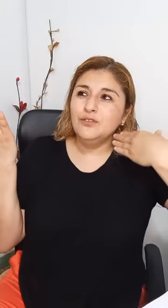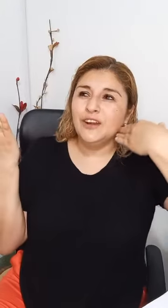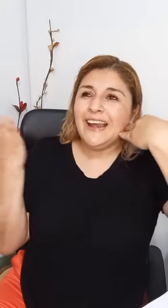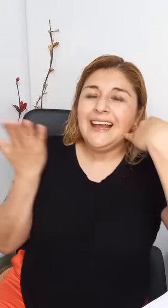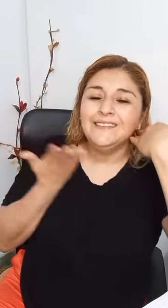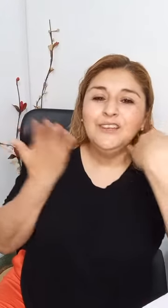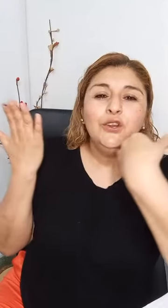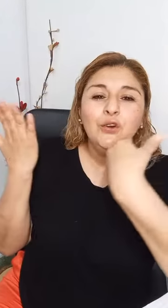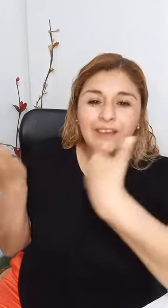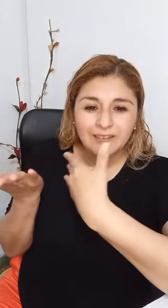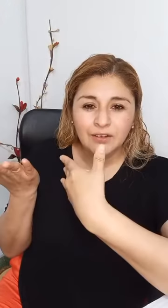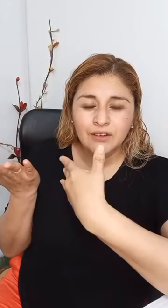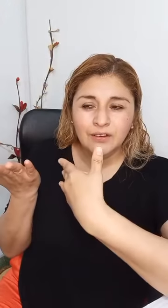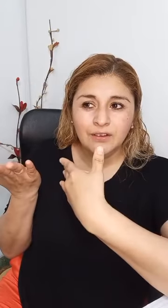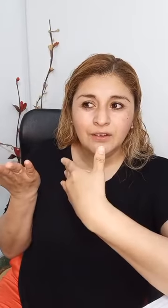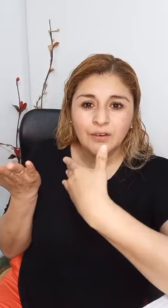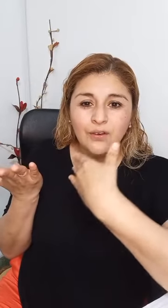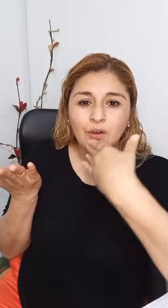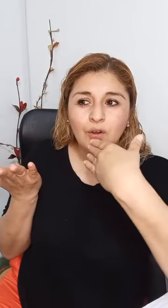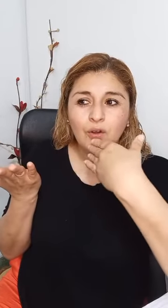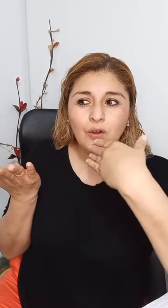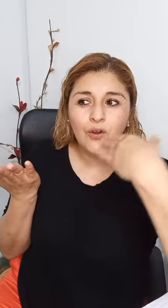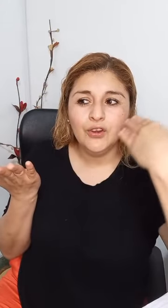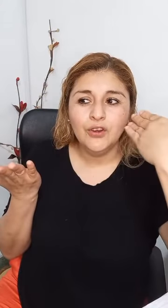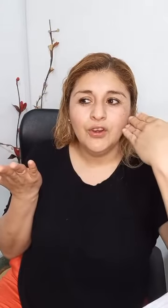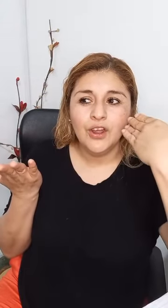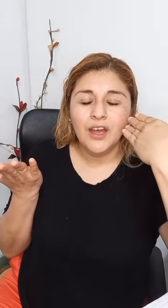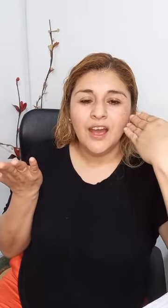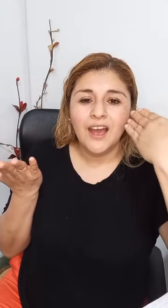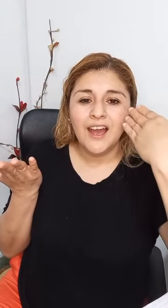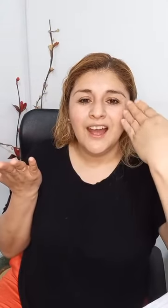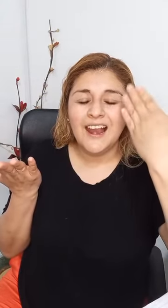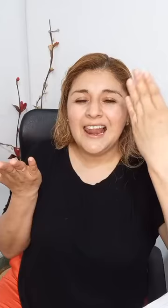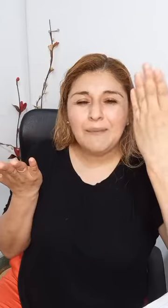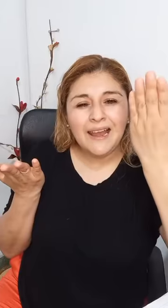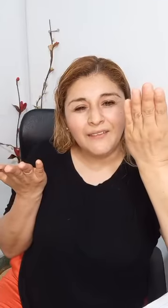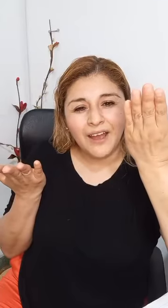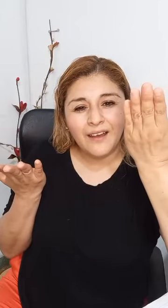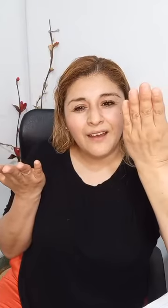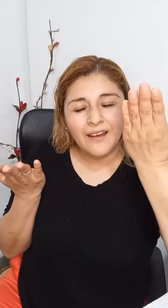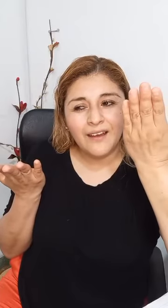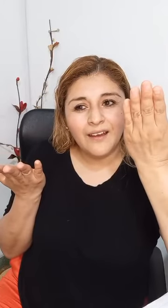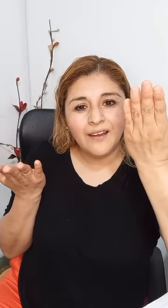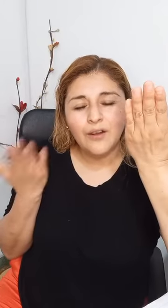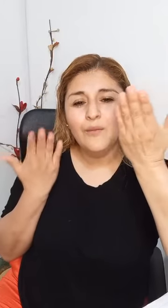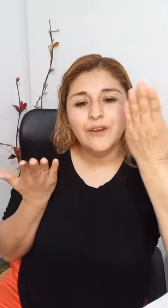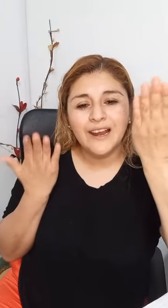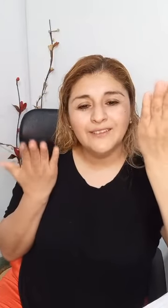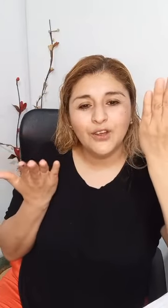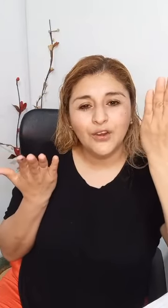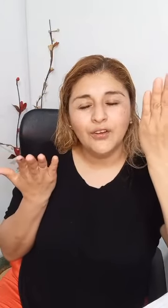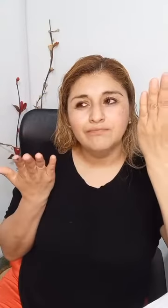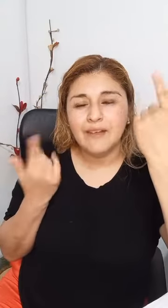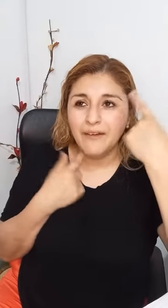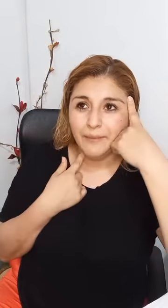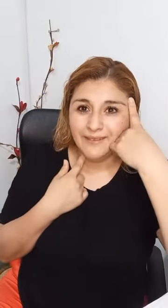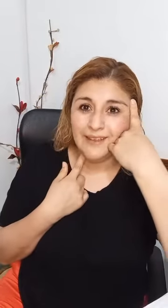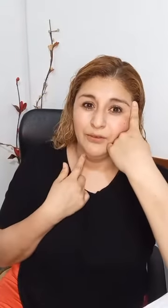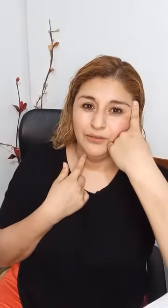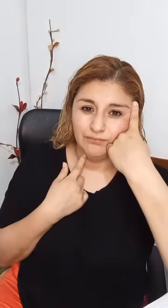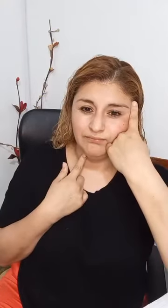¿cómo relaciono esto con la palabra? ¿Cómo lo relaciono?